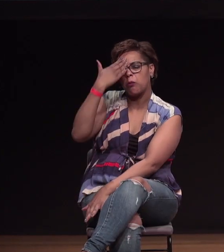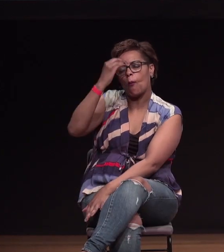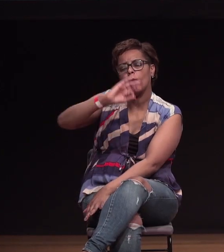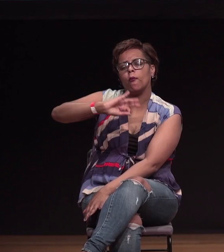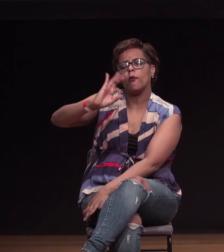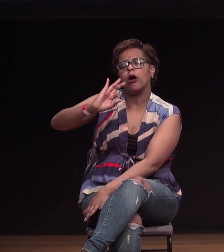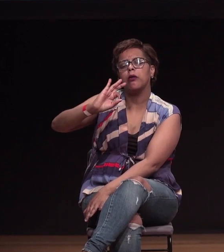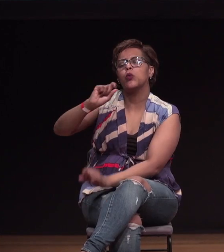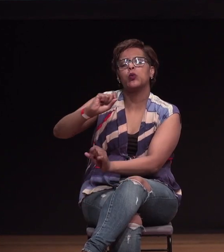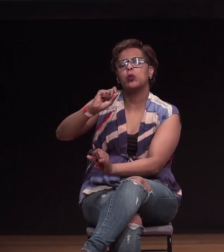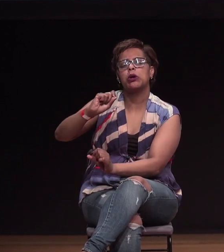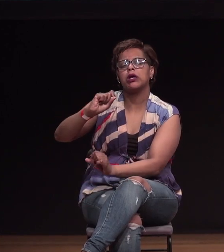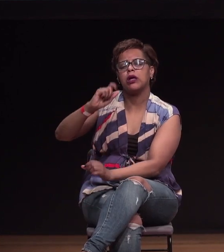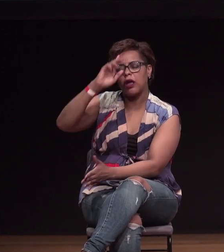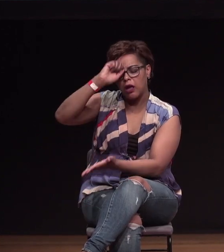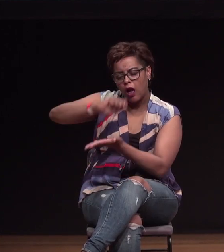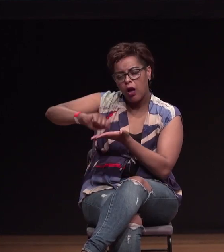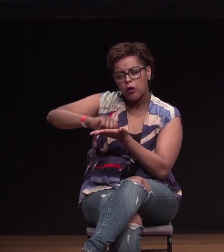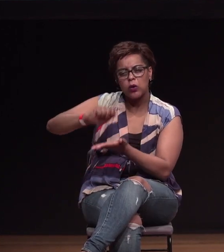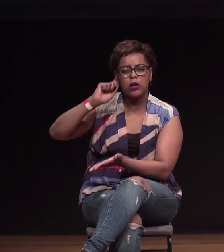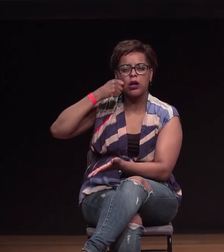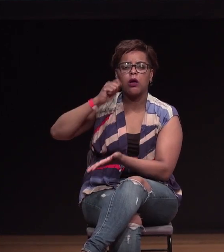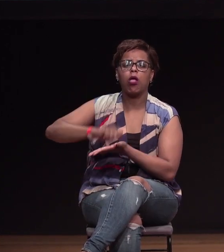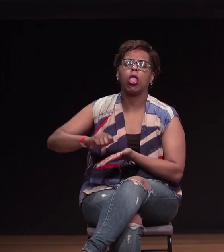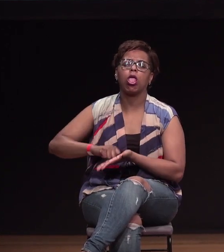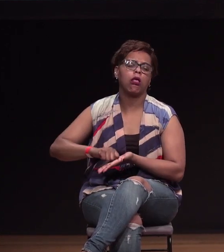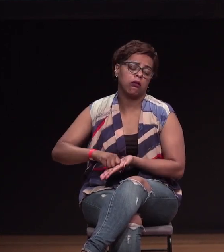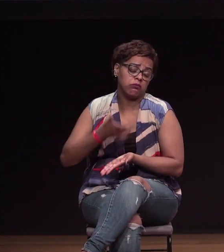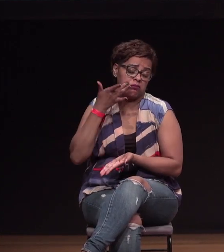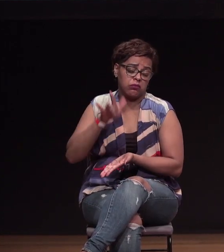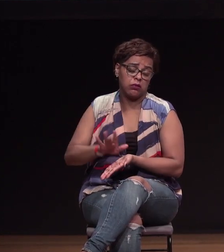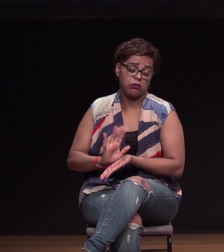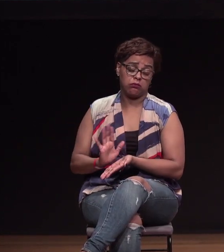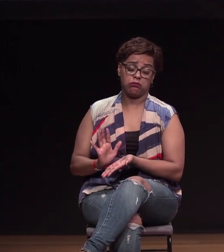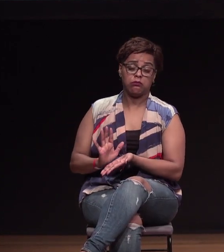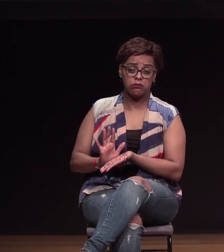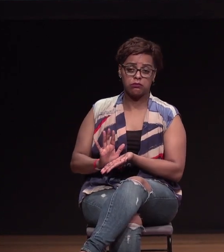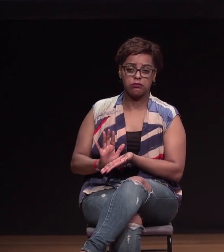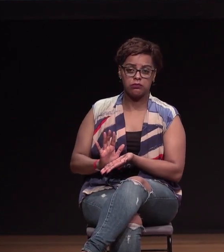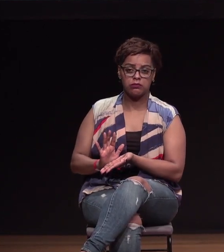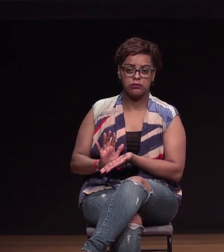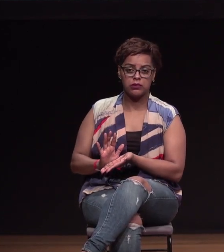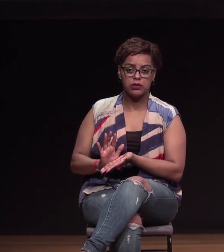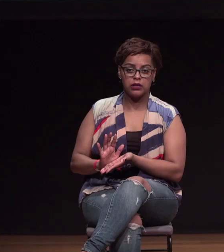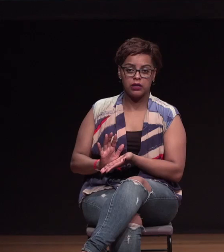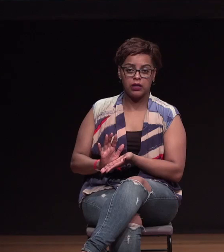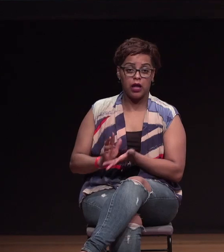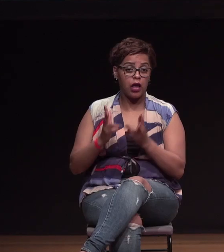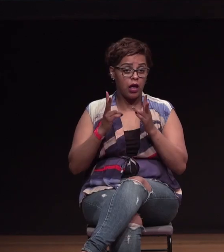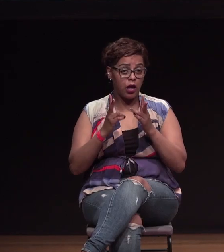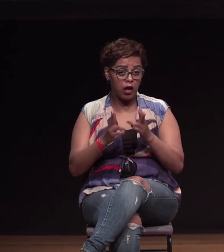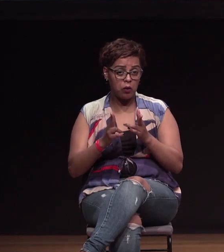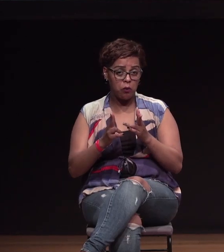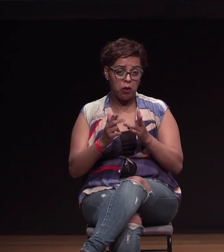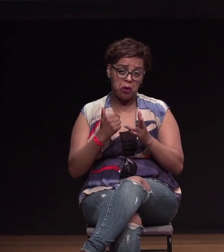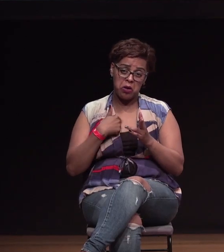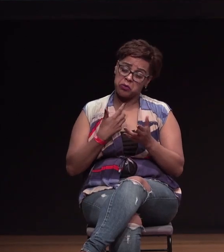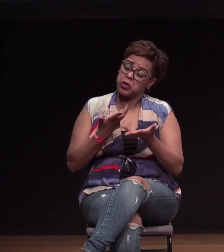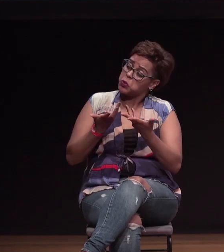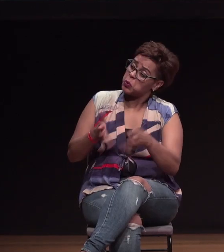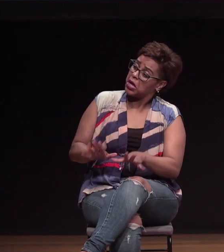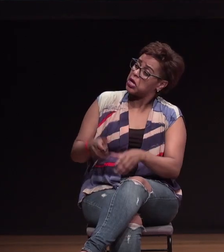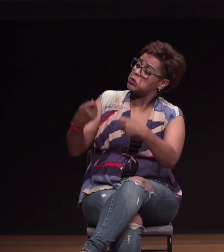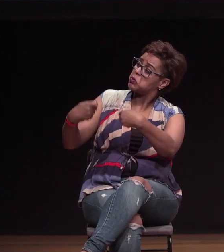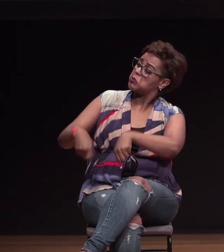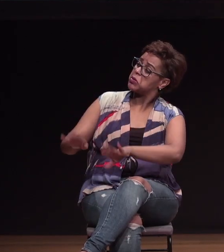que autores negros escreviam, e então também esses autores também não queriam saber da crítica. Não